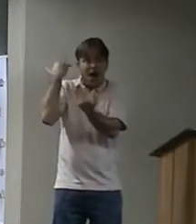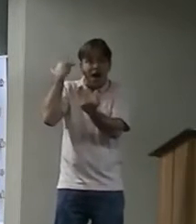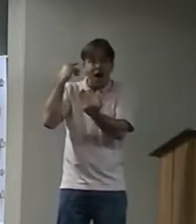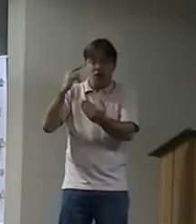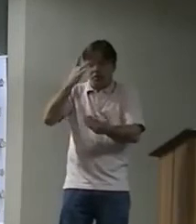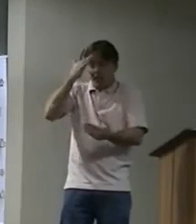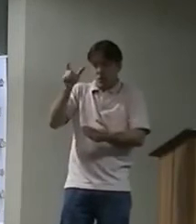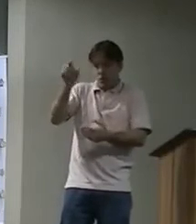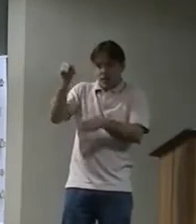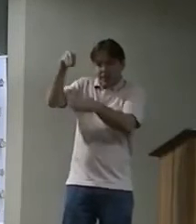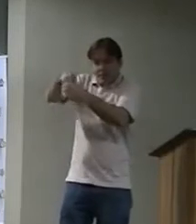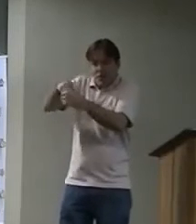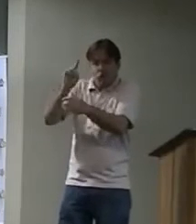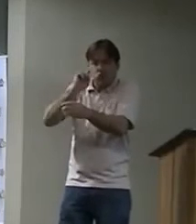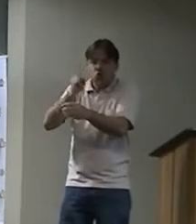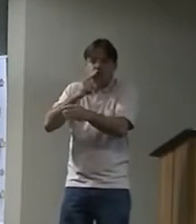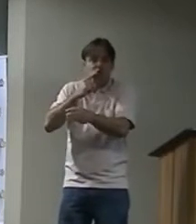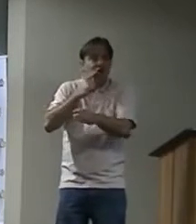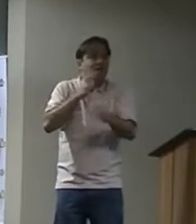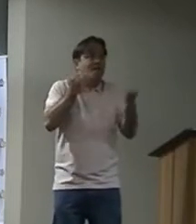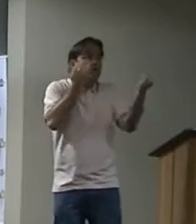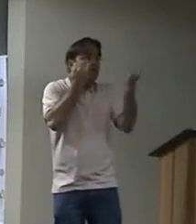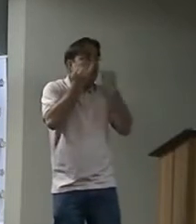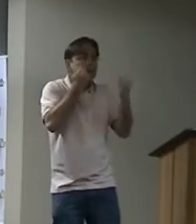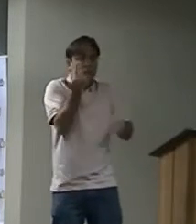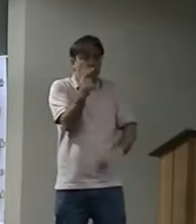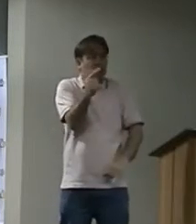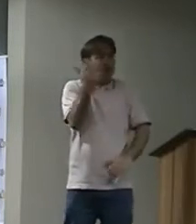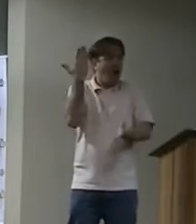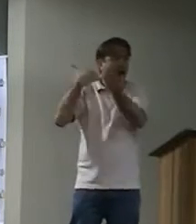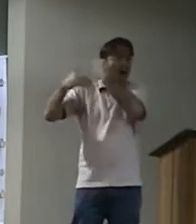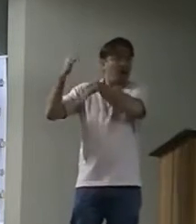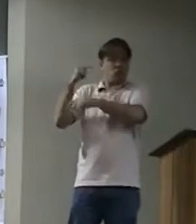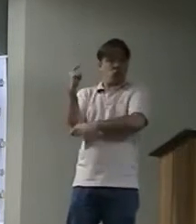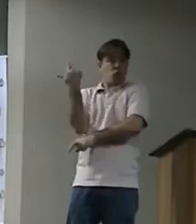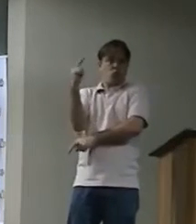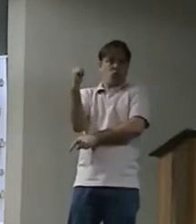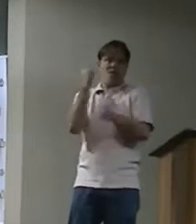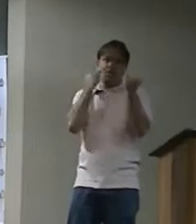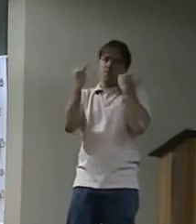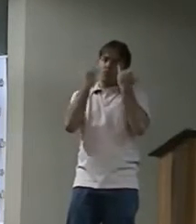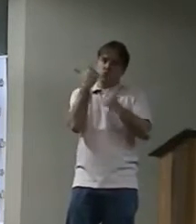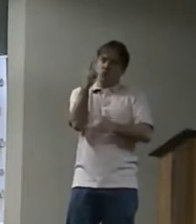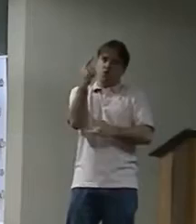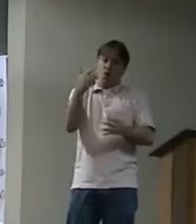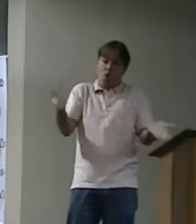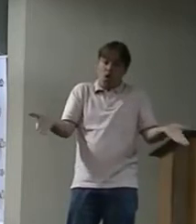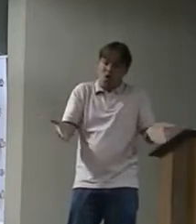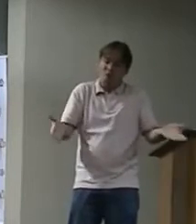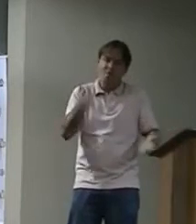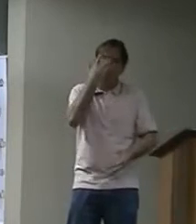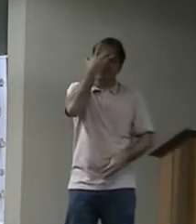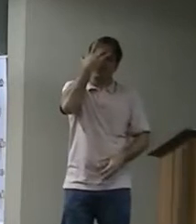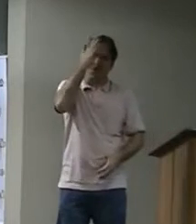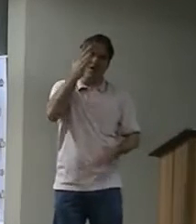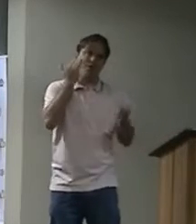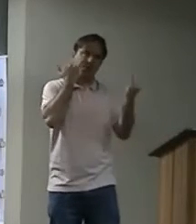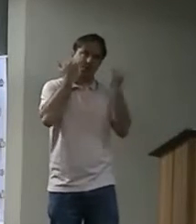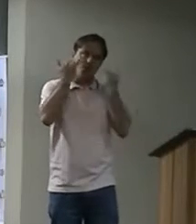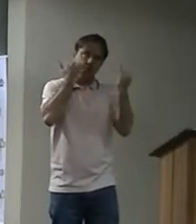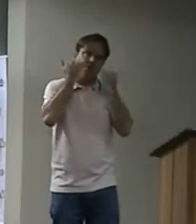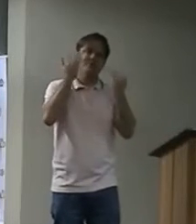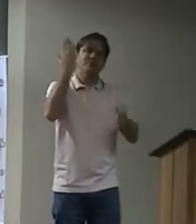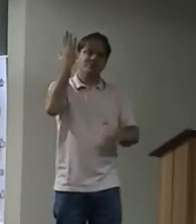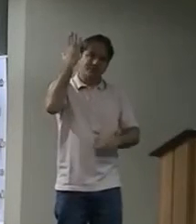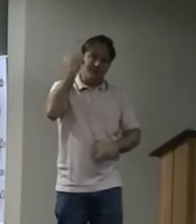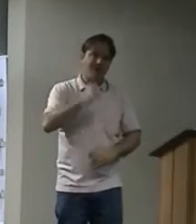e permitiam muitas coisas, né, aos garotos e às garotas que não ouviam, porque não sabiam o que fazer, não sabiam